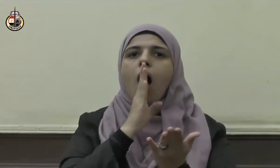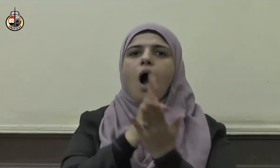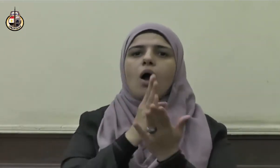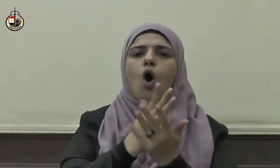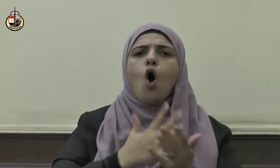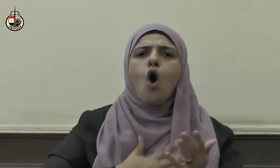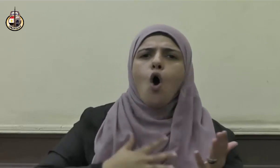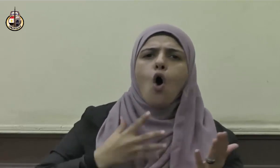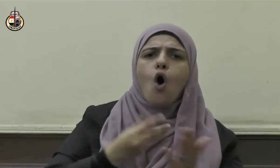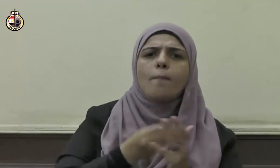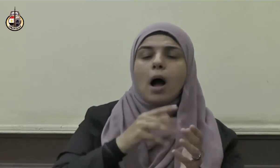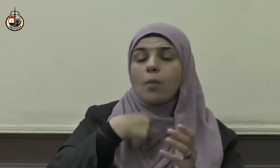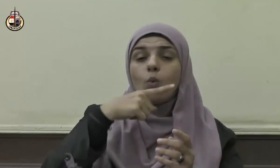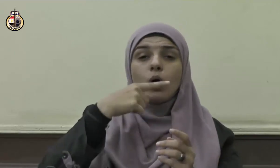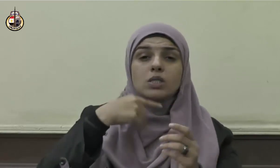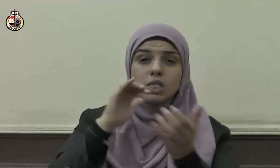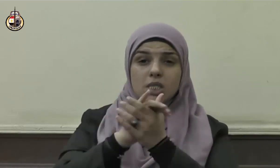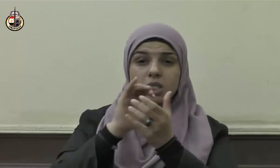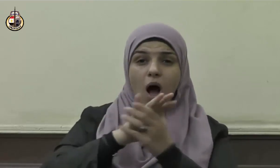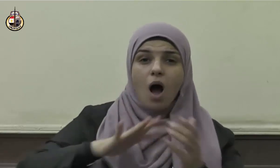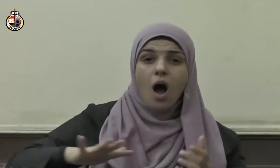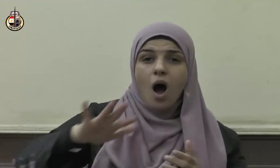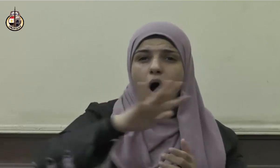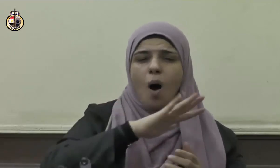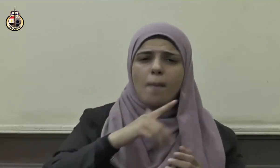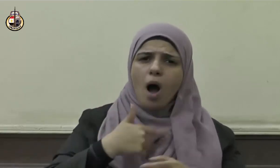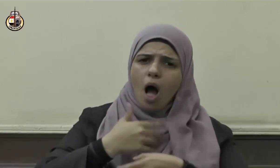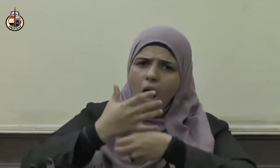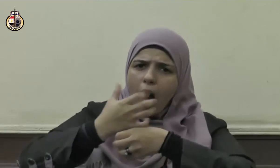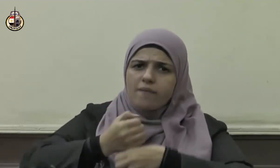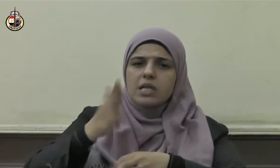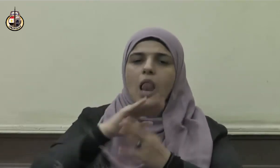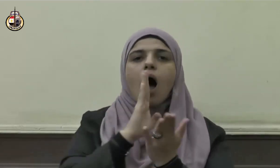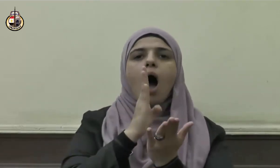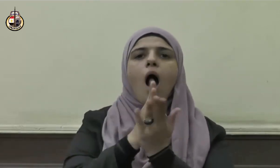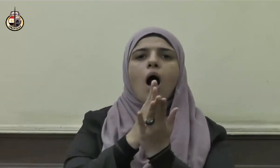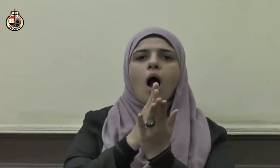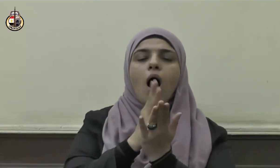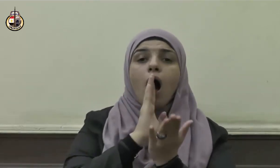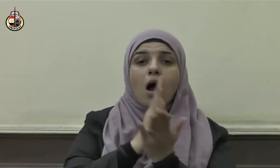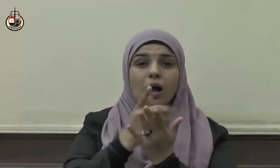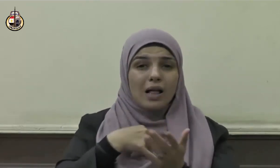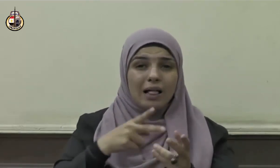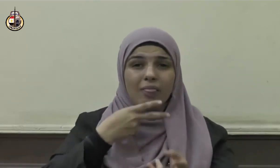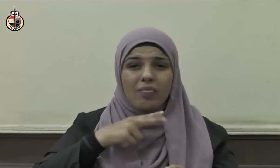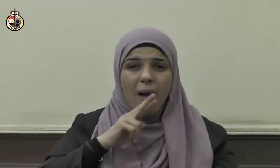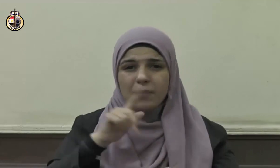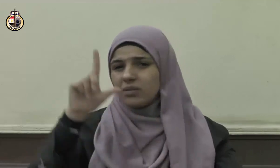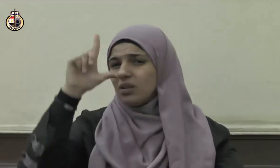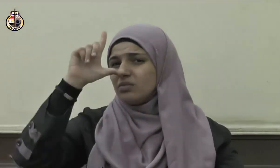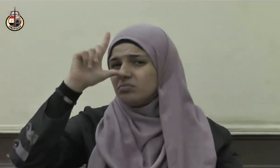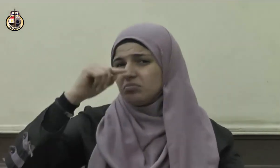الصحابة رضي الله عنهم حريصين على الحق ولا يستكبرون على الرجوع